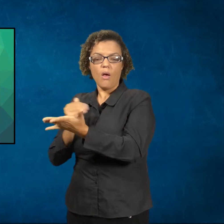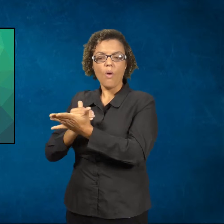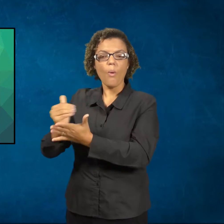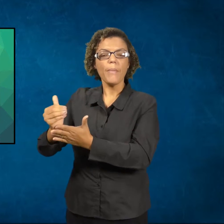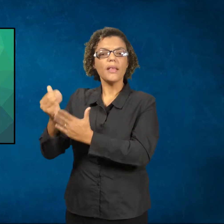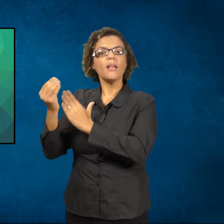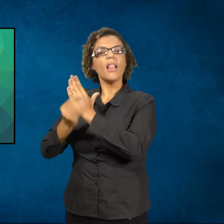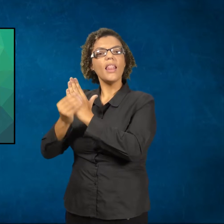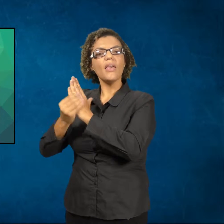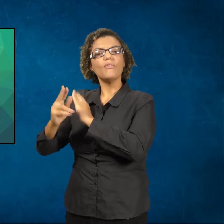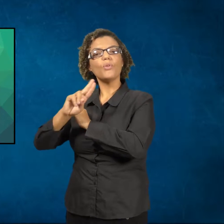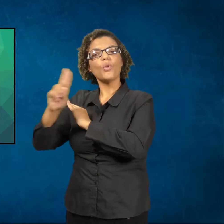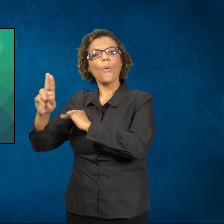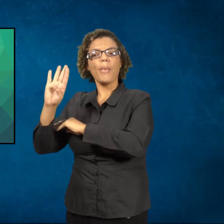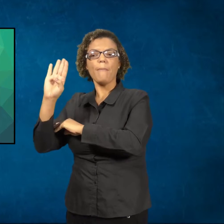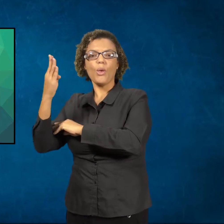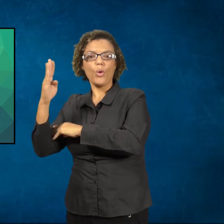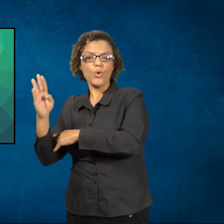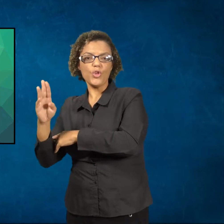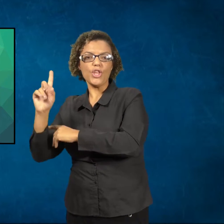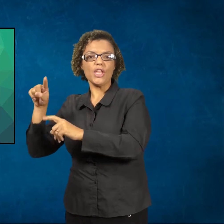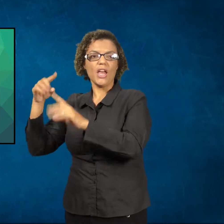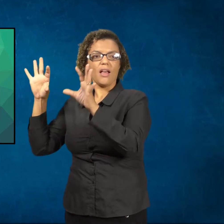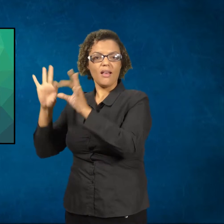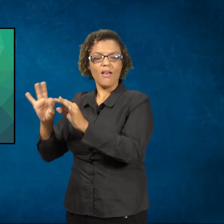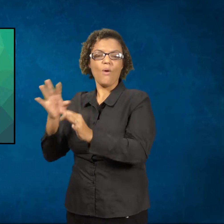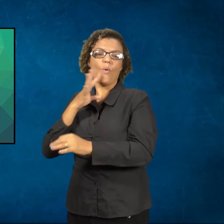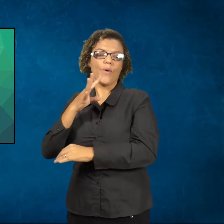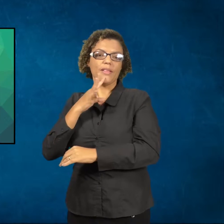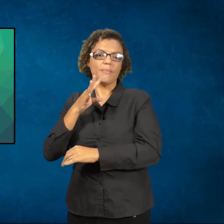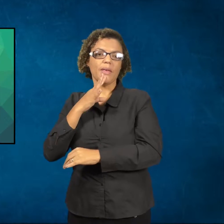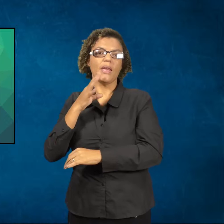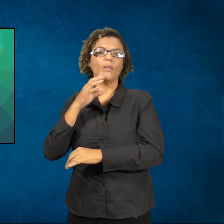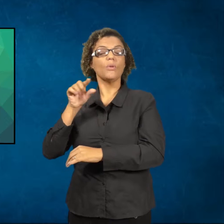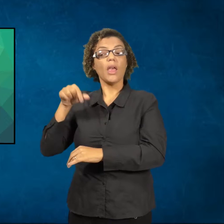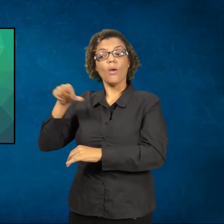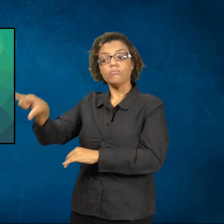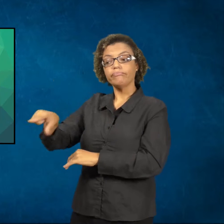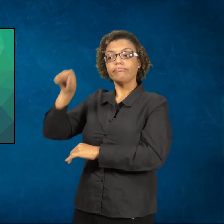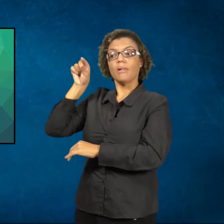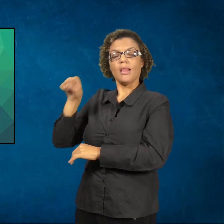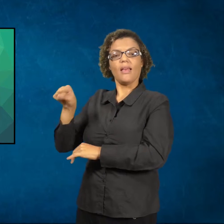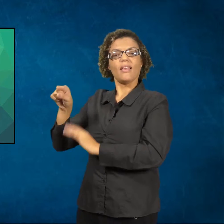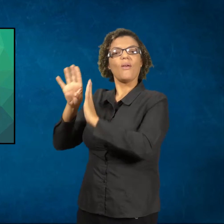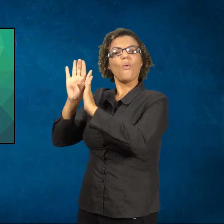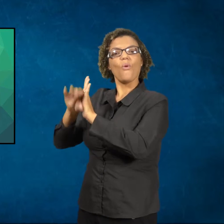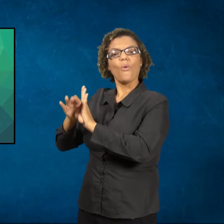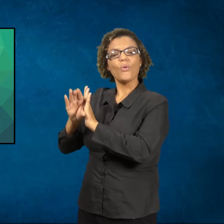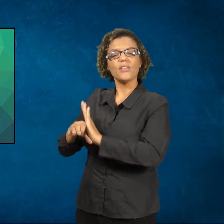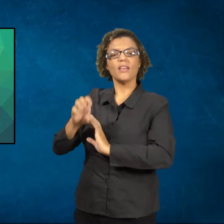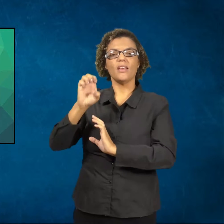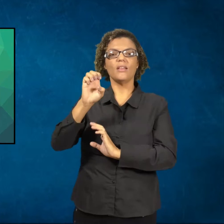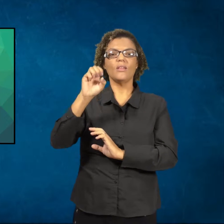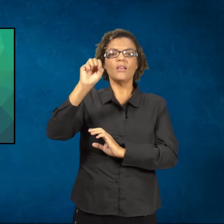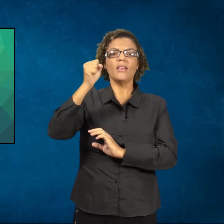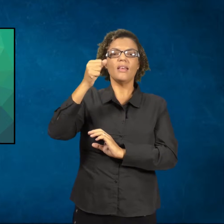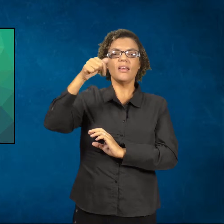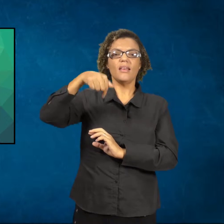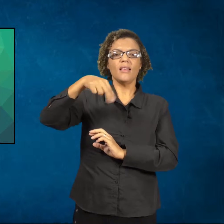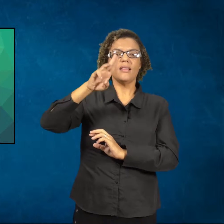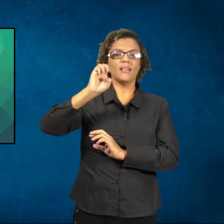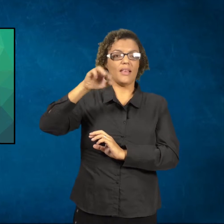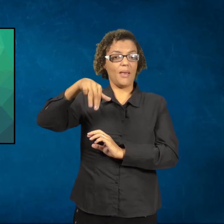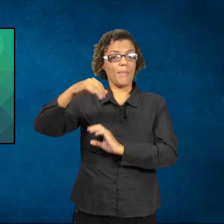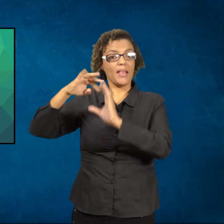é onde a gente pegou o conceito de esquema, que era o conceito a ser estudado, quer dizer, as características